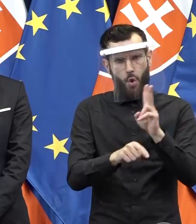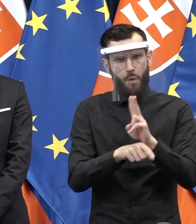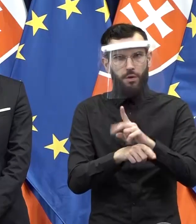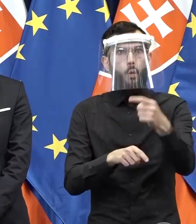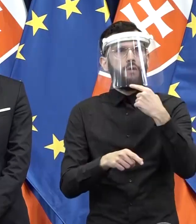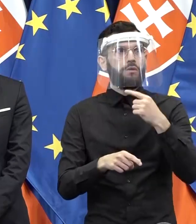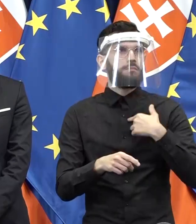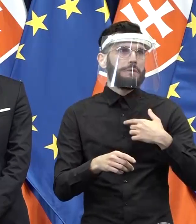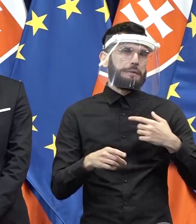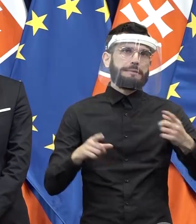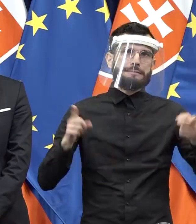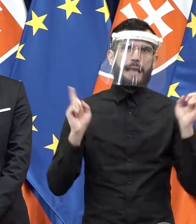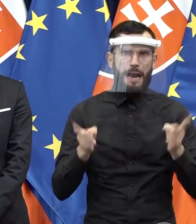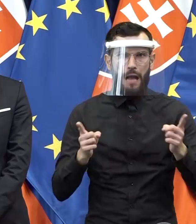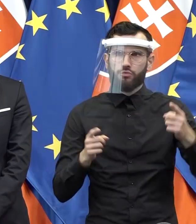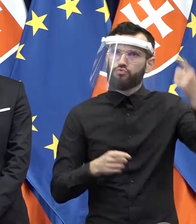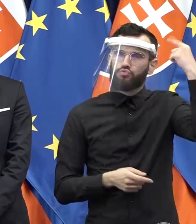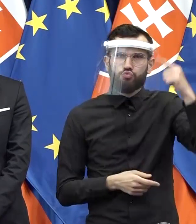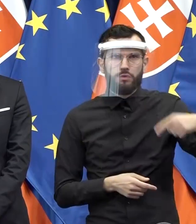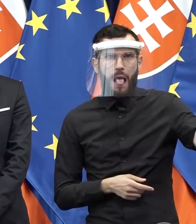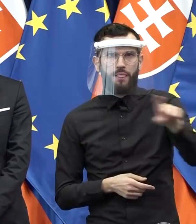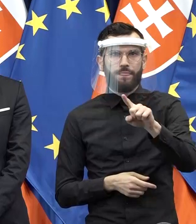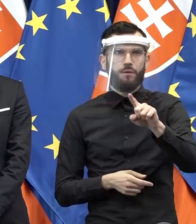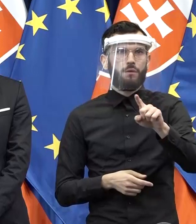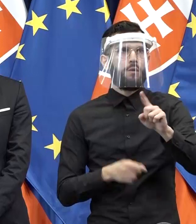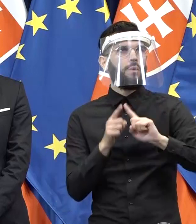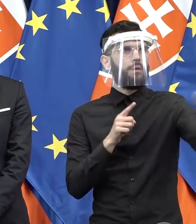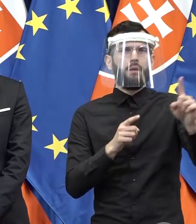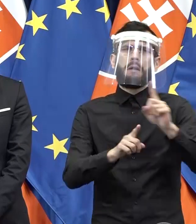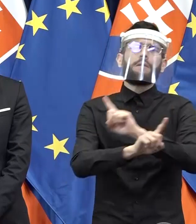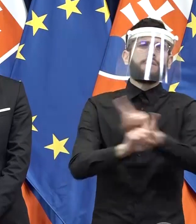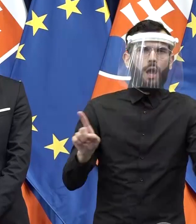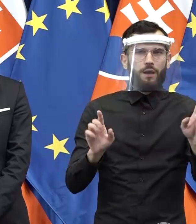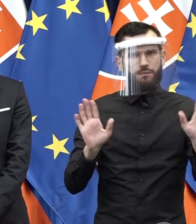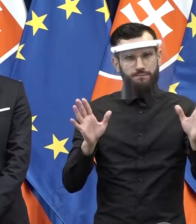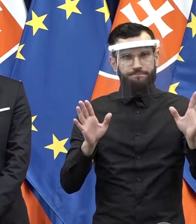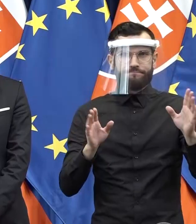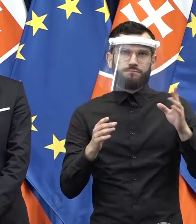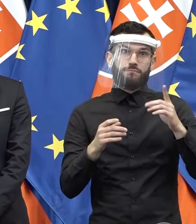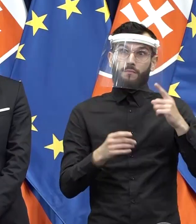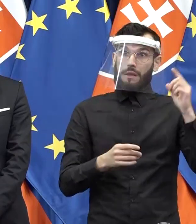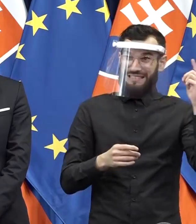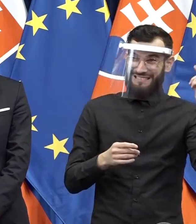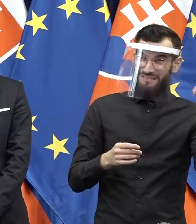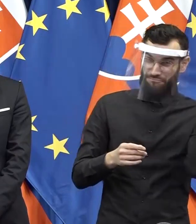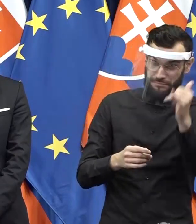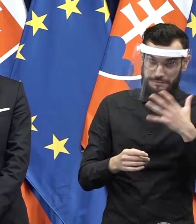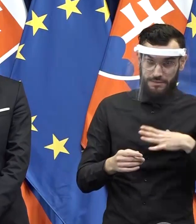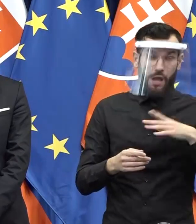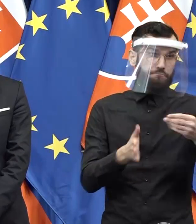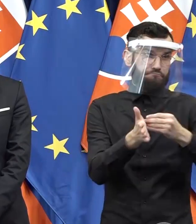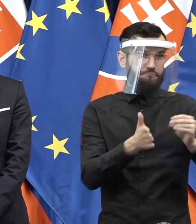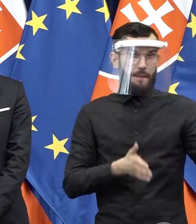my tým nezakazujeme, aby študentom cestovali. Keď už budú cestovať, to budú musieť zaplatiť. Veríme, že